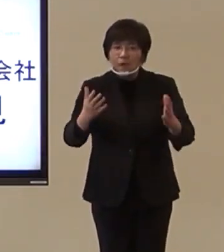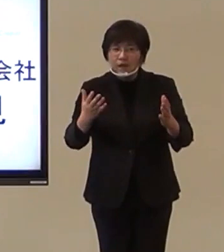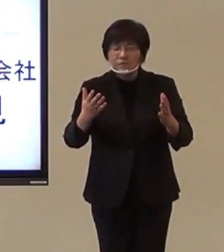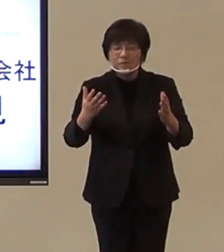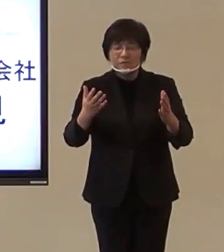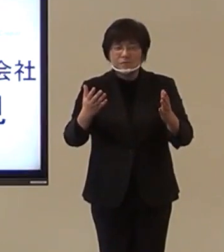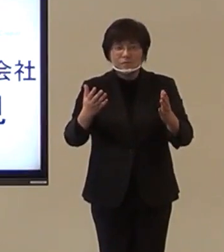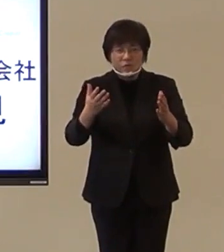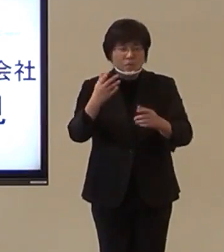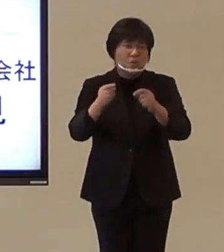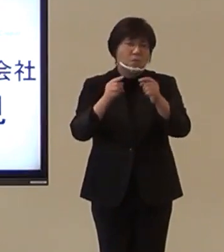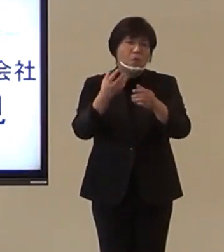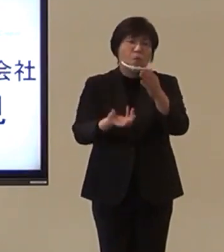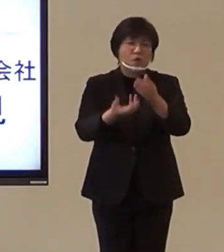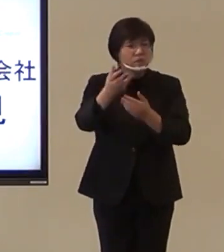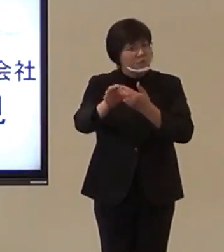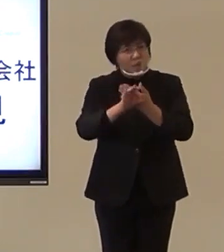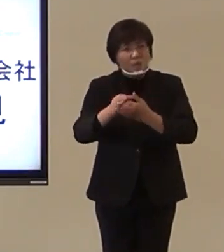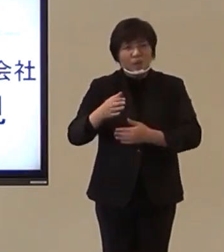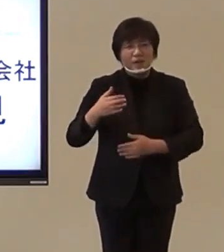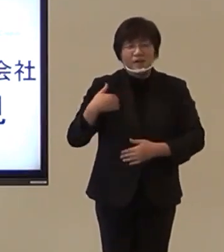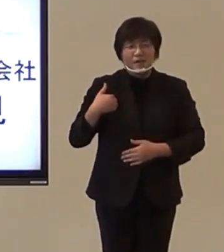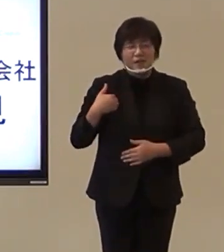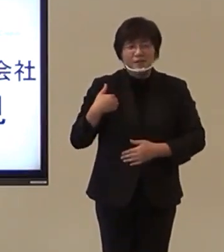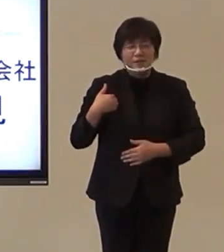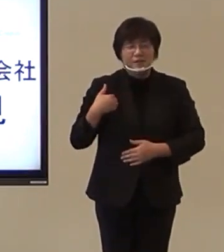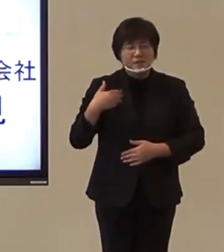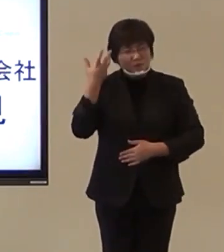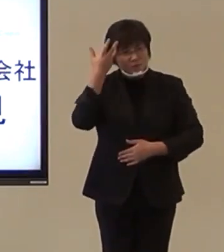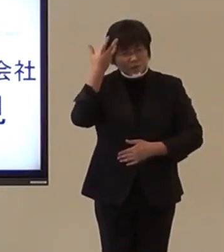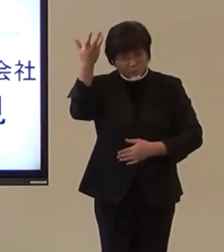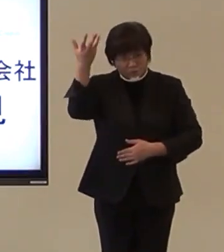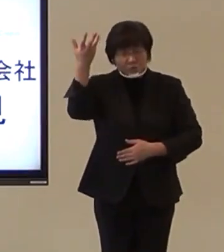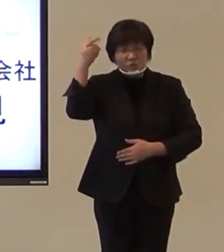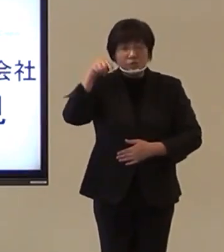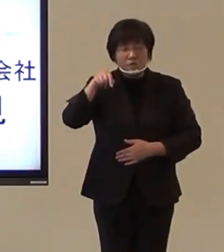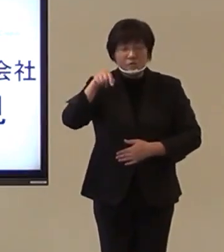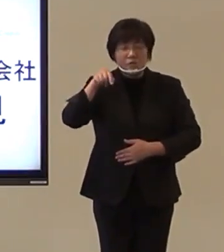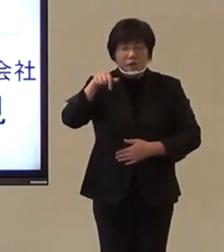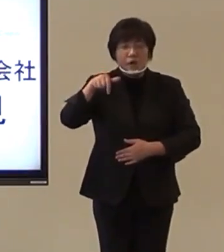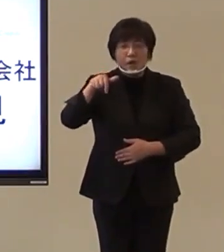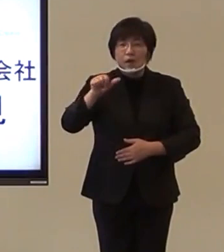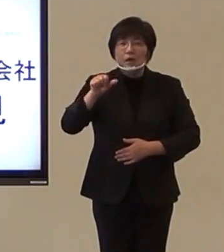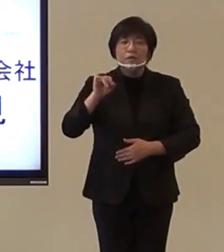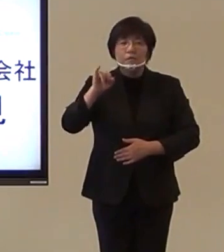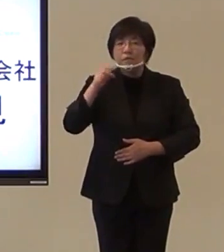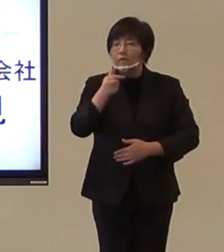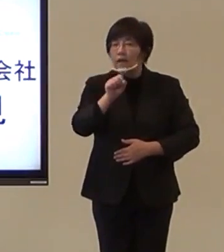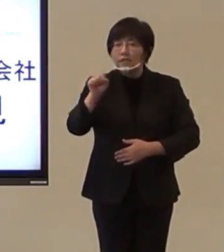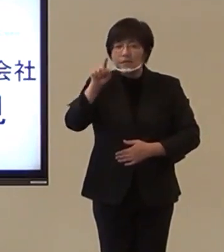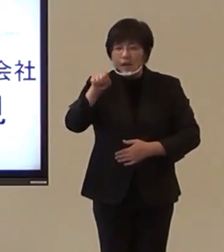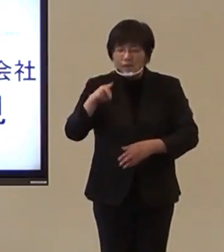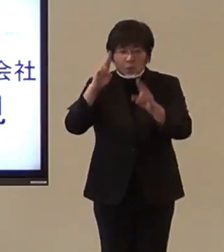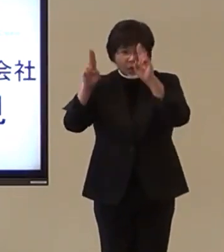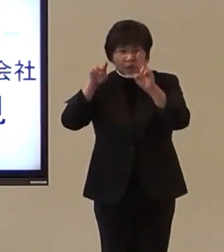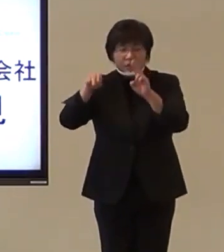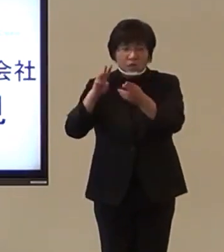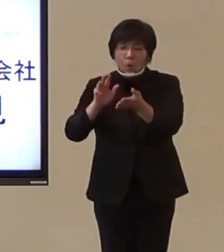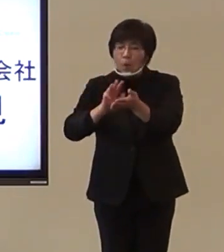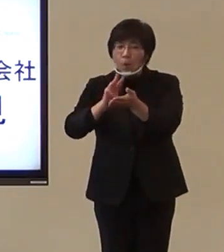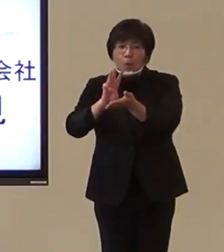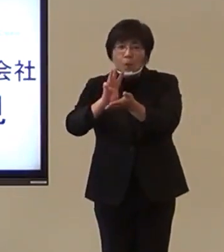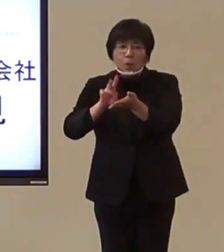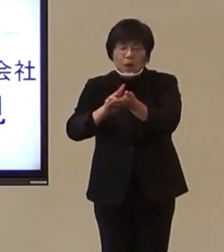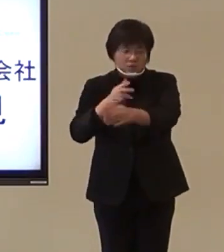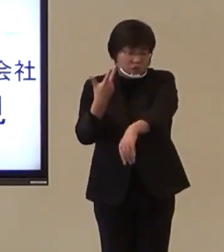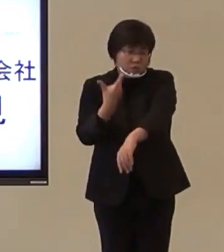。おそらく、まあね、ご承知のようにこのファイザーのワクチンを打ったとしてもまた変異したワクチンが